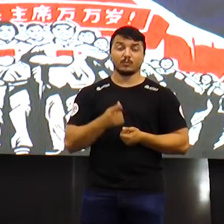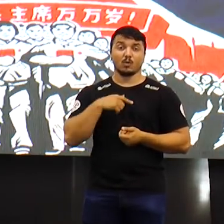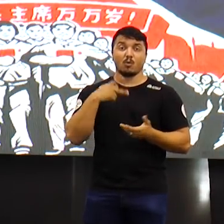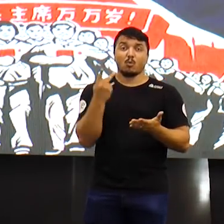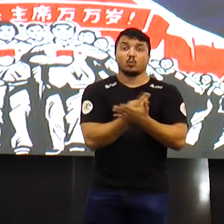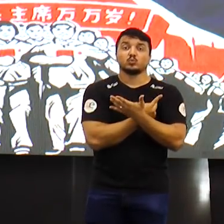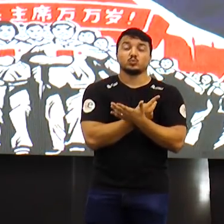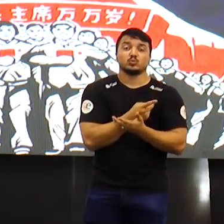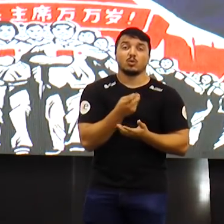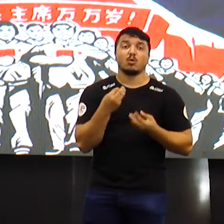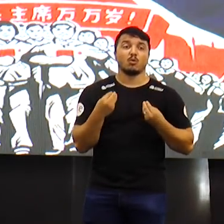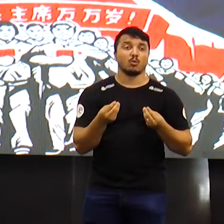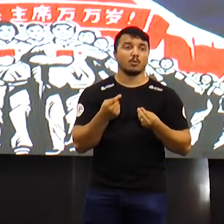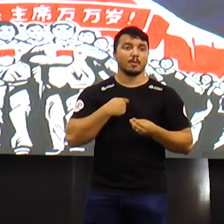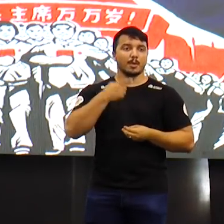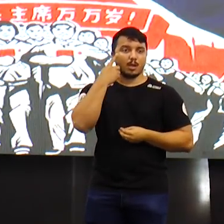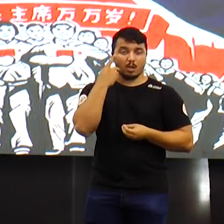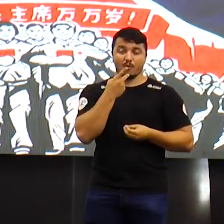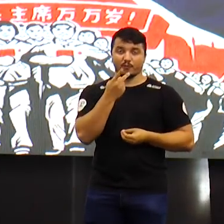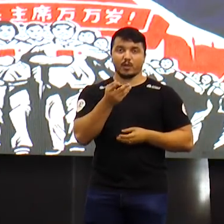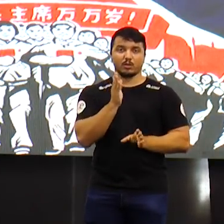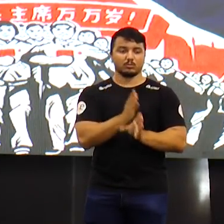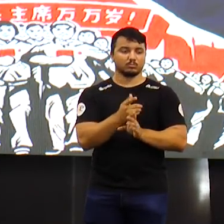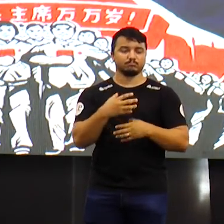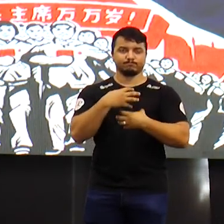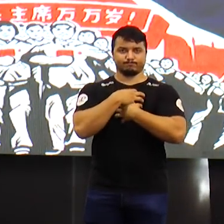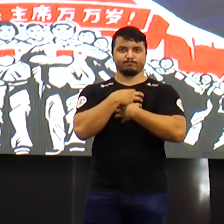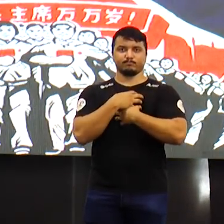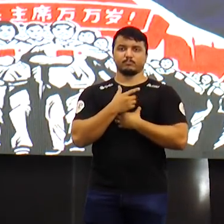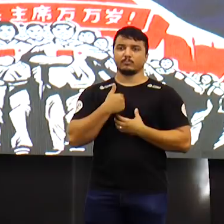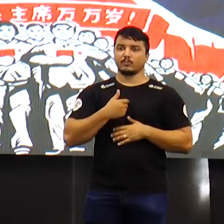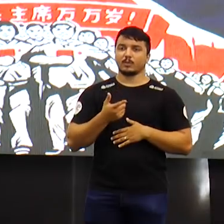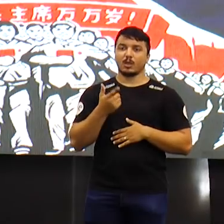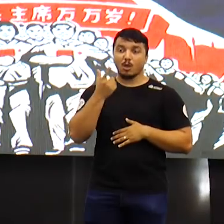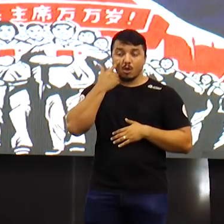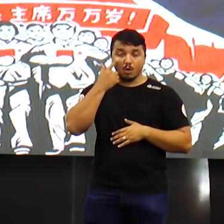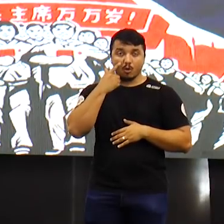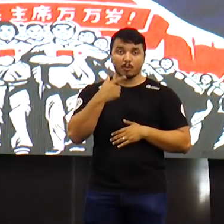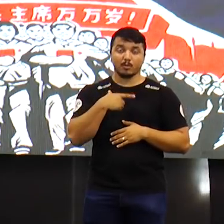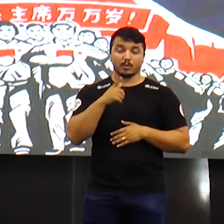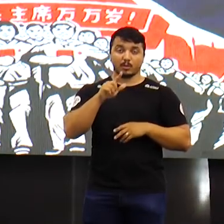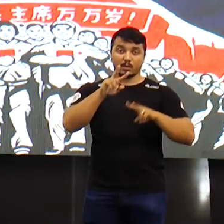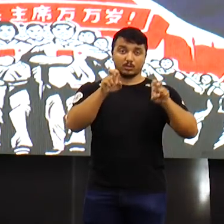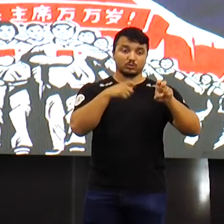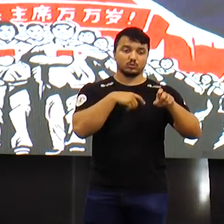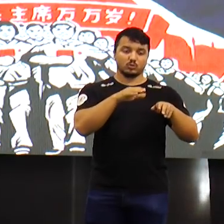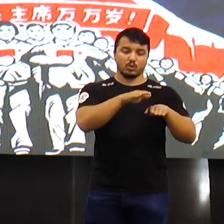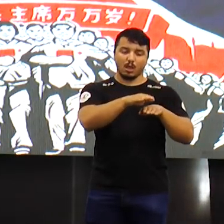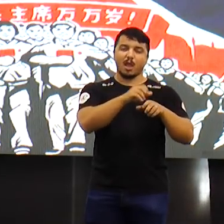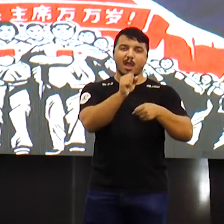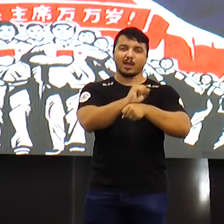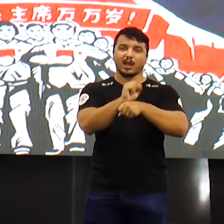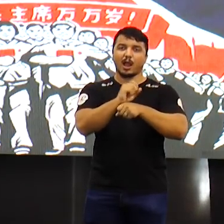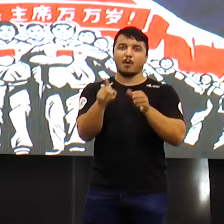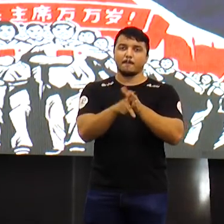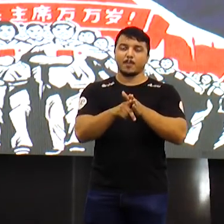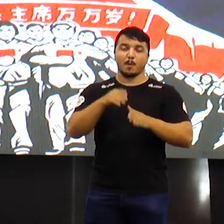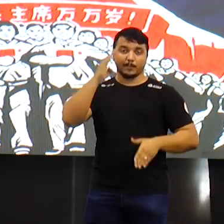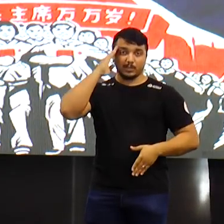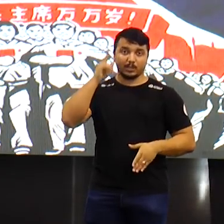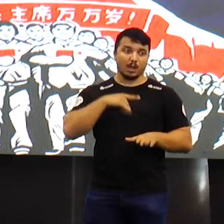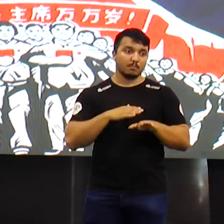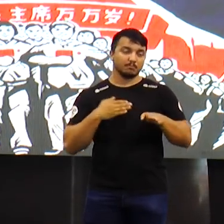que questão. Isso eu estou lhe dizendo porque eu elaborei essa questão. Eu peguei a foto dos carros na Venezuela atropelando